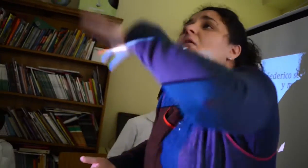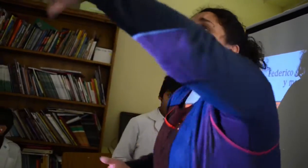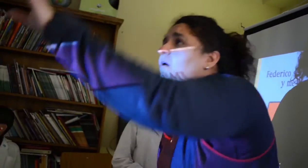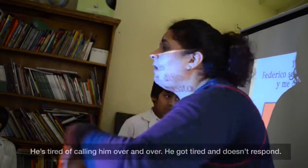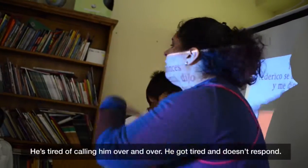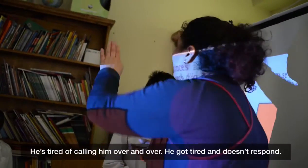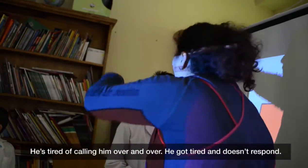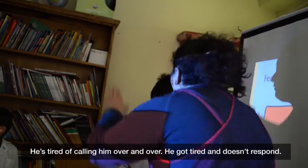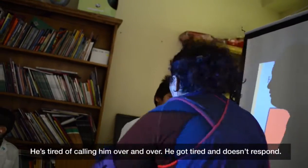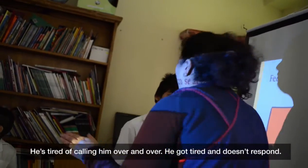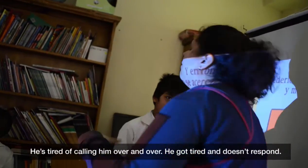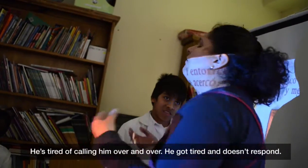Está cansado de llamarme.